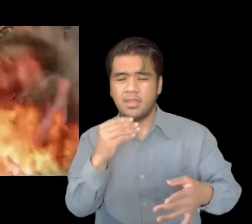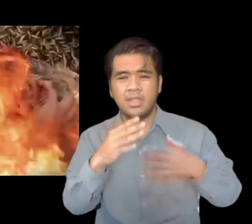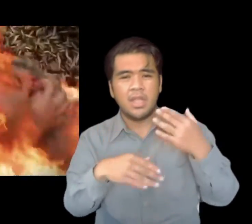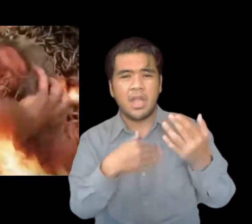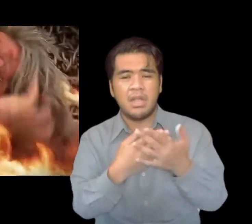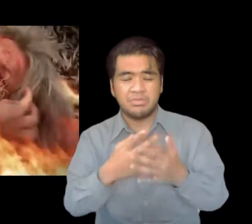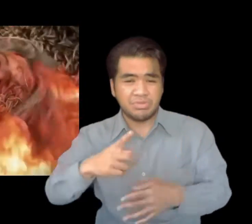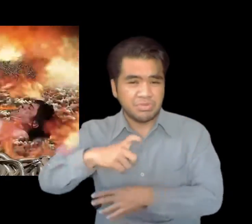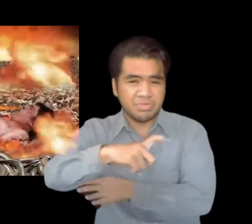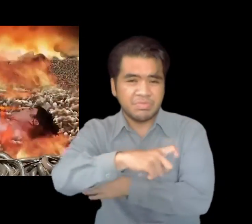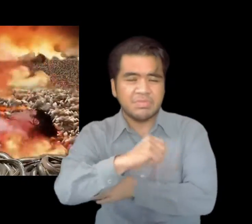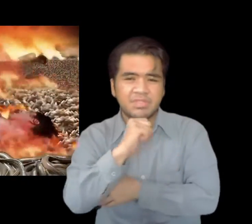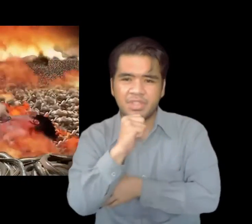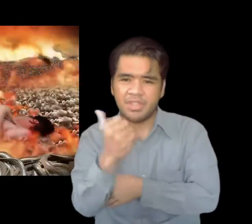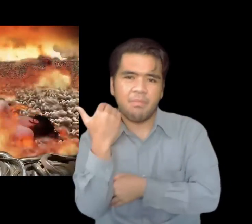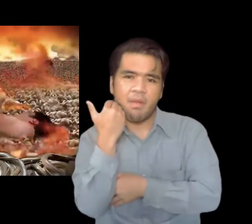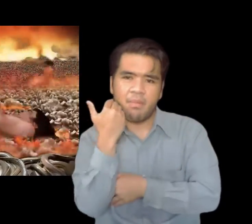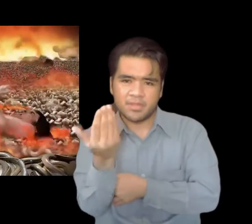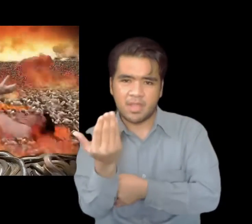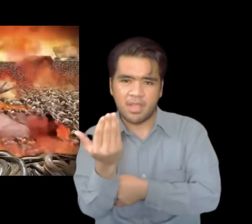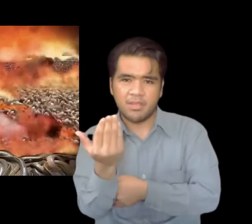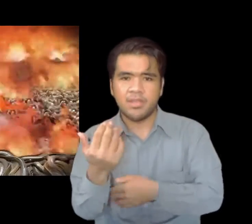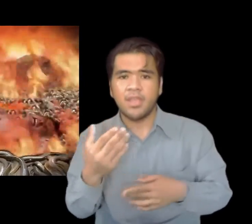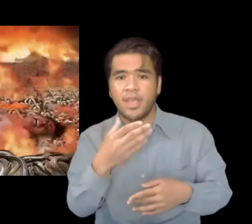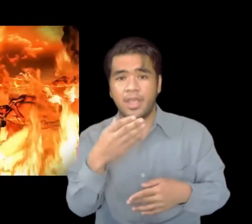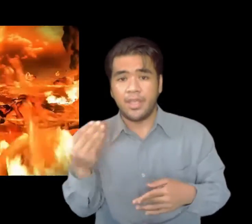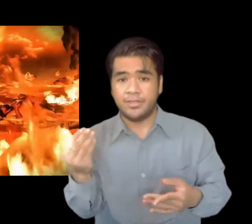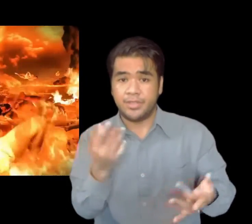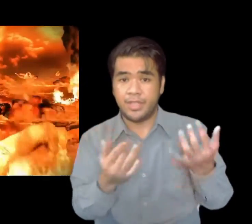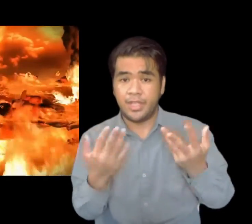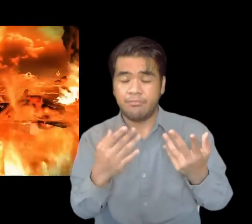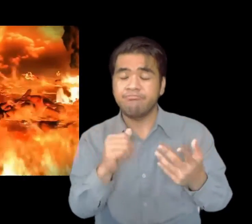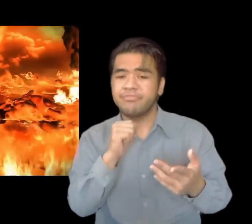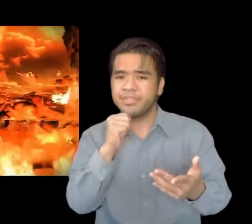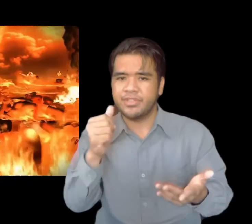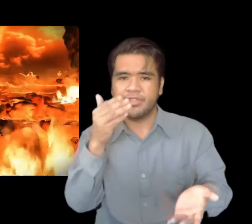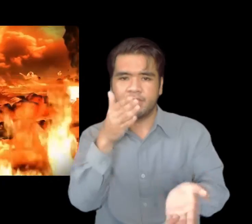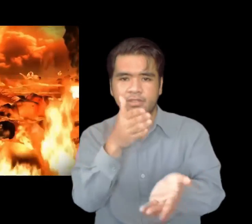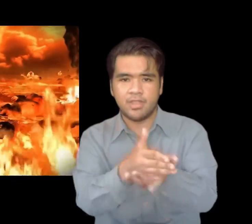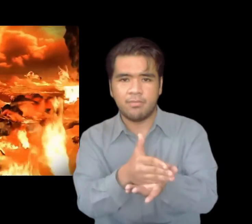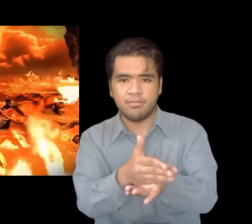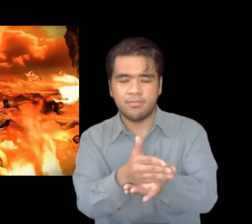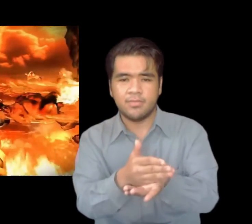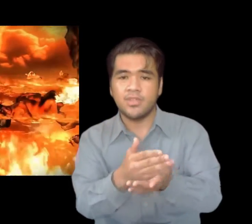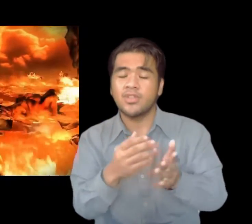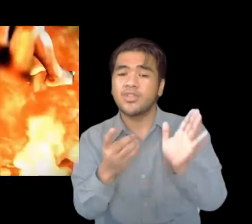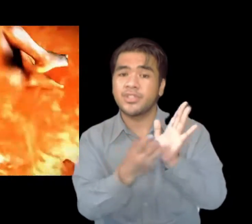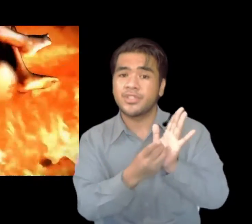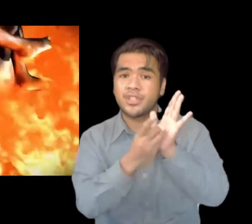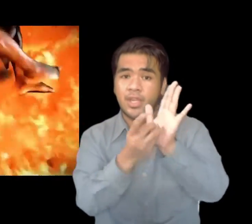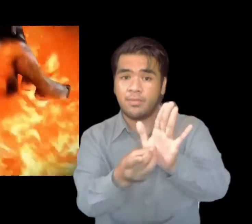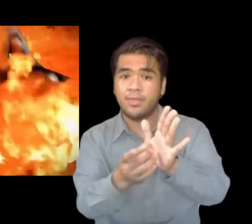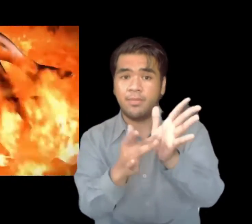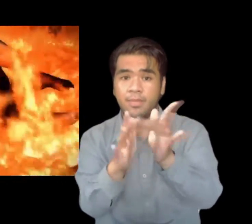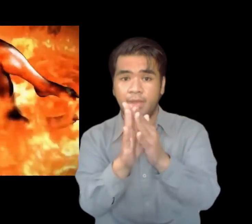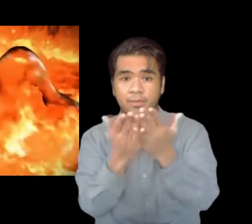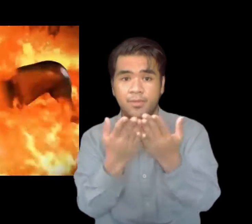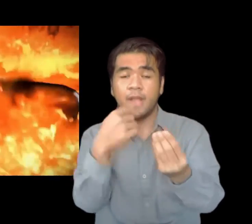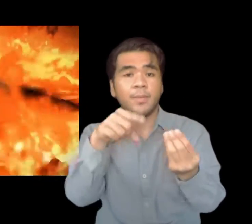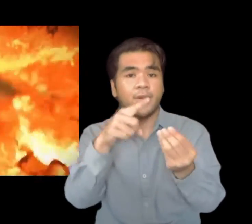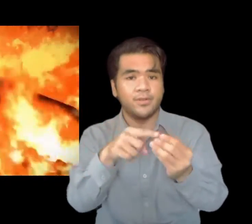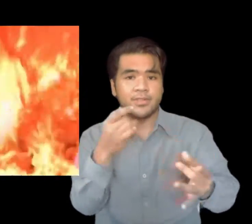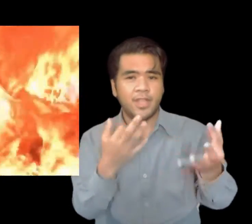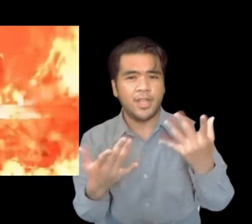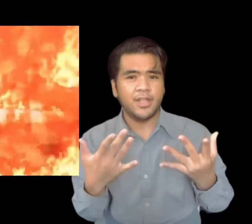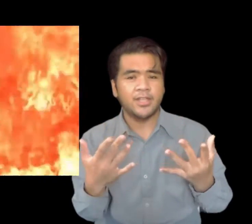ay hindi namamatay ang mga uod na kumakain sa kanila at ang apoy doon ay hindi napapatay. Ganito inilalarawan